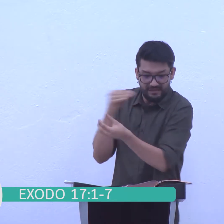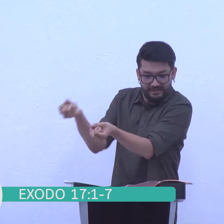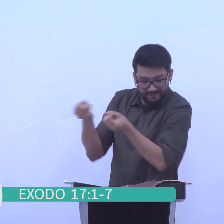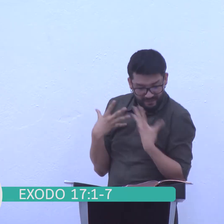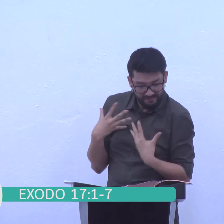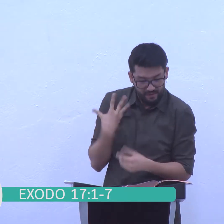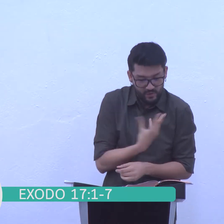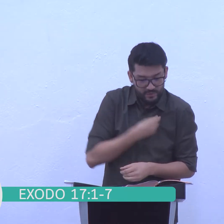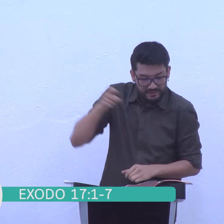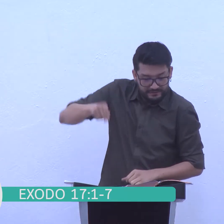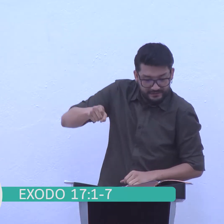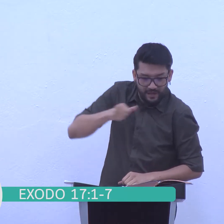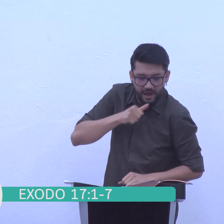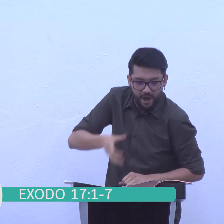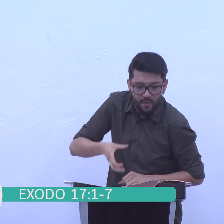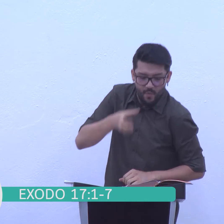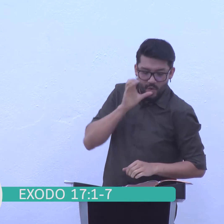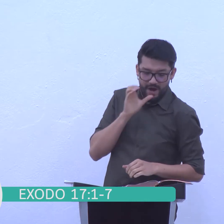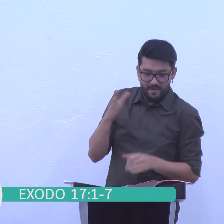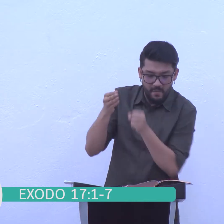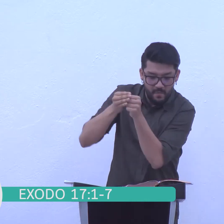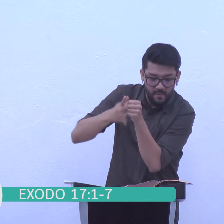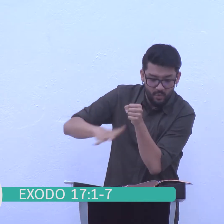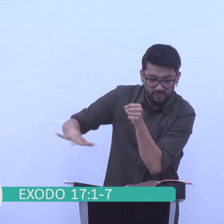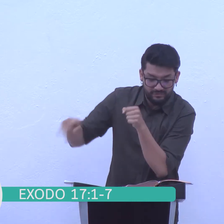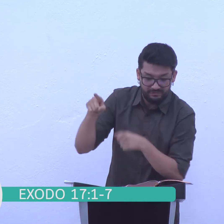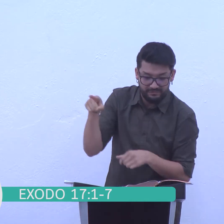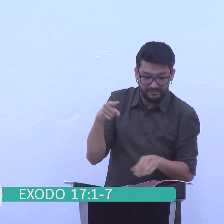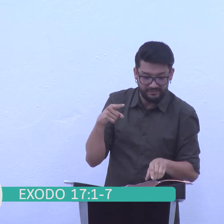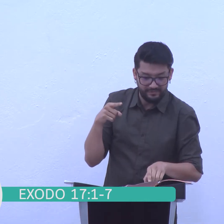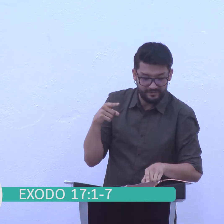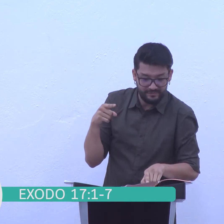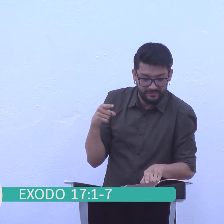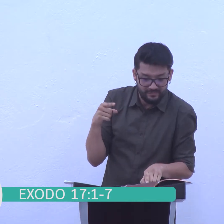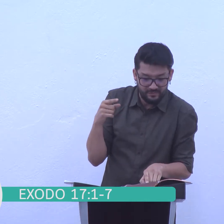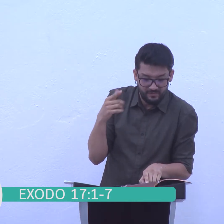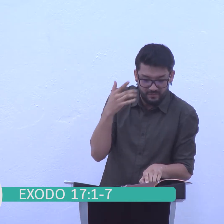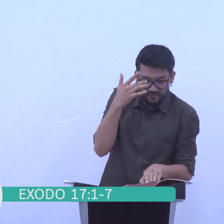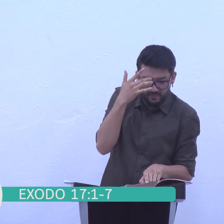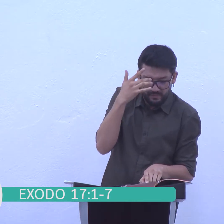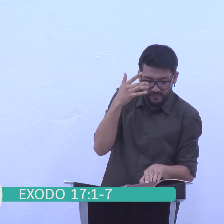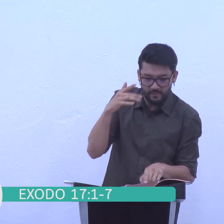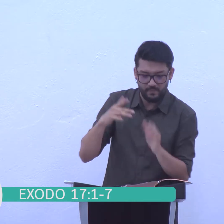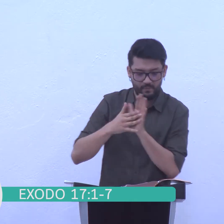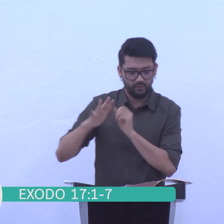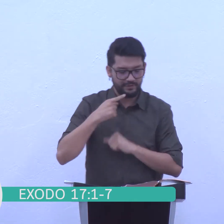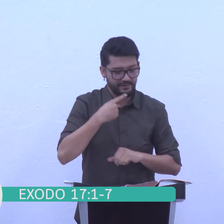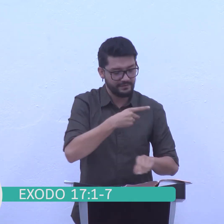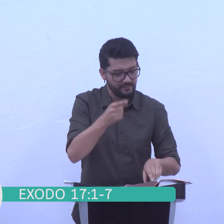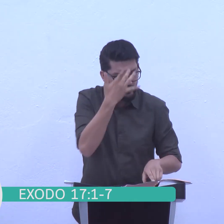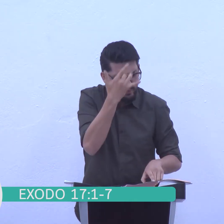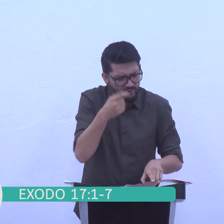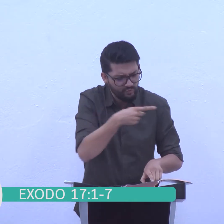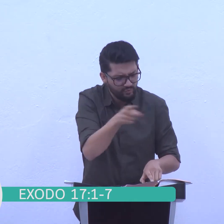bebamos. Y Moisés les dijo: ¿por qué altercáis conmigo? ¿Por qué tentáis a